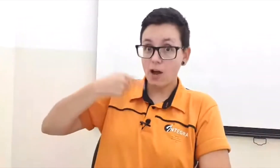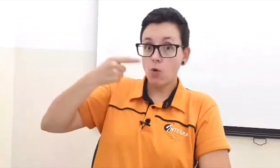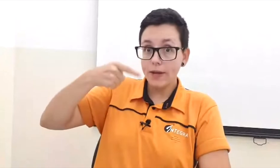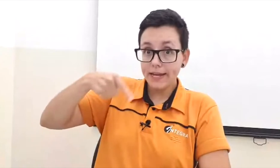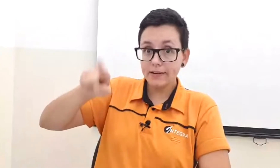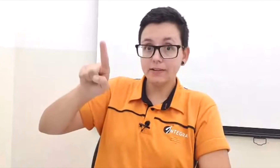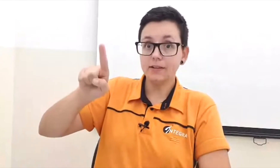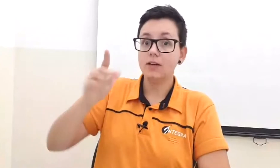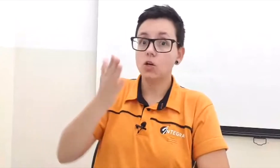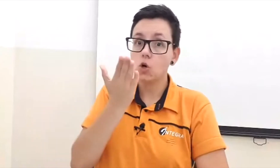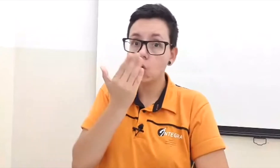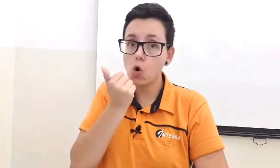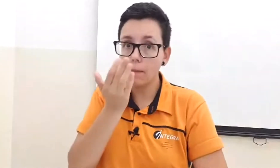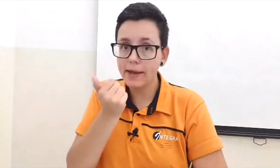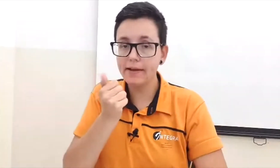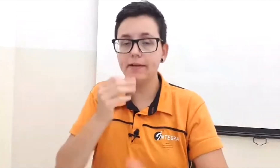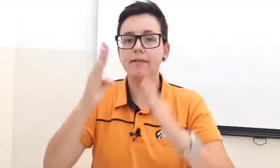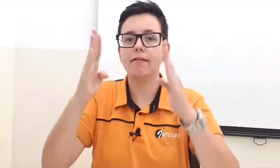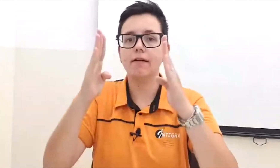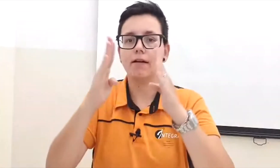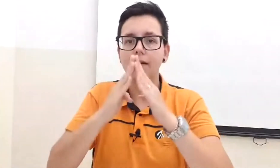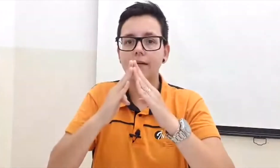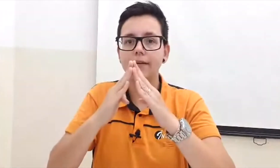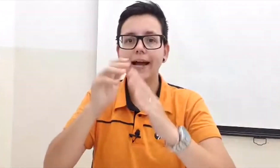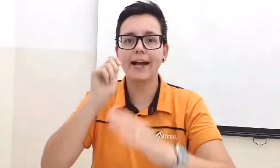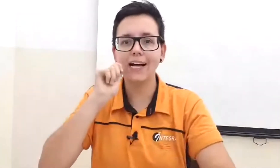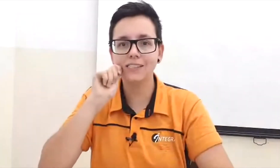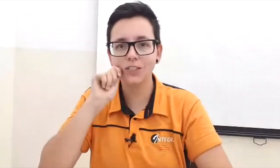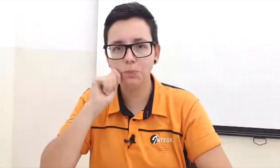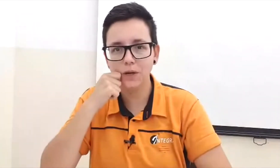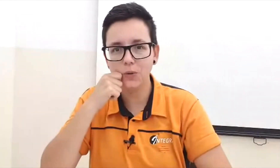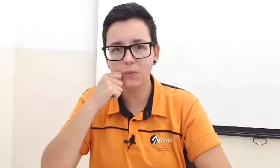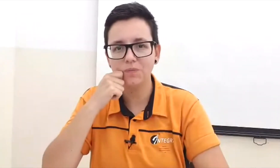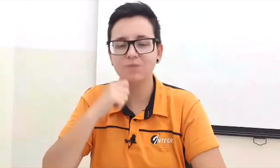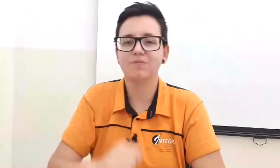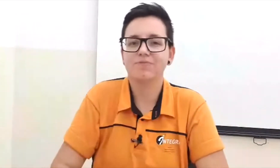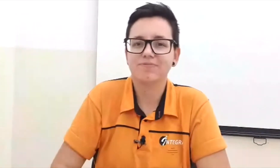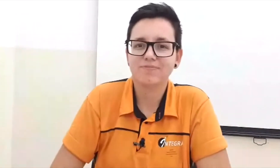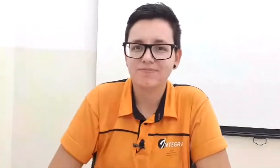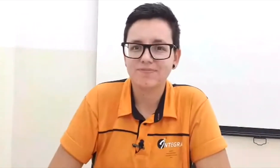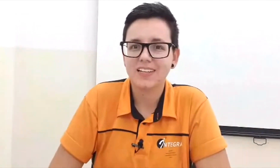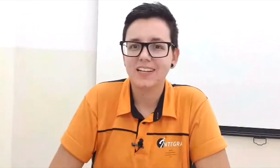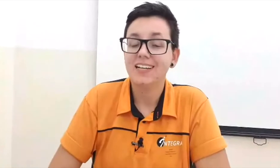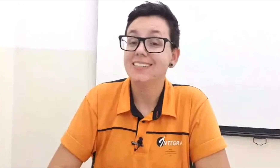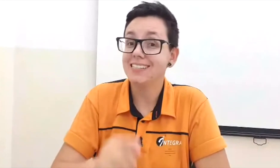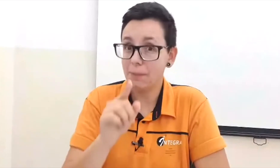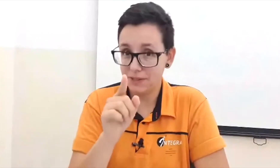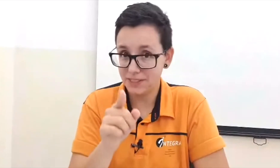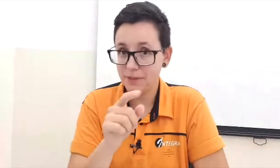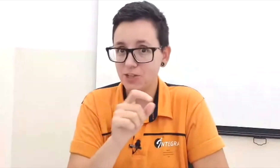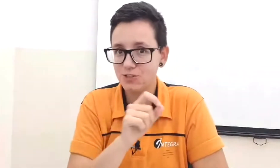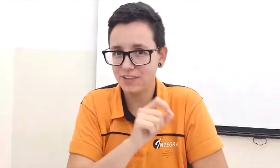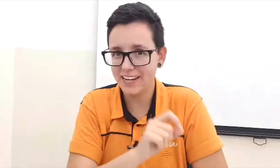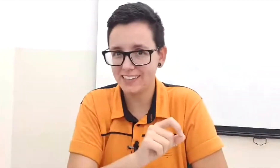Eu ir comer na casa do pão. Você está percebendo a